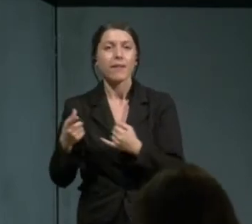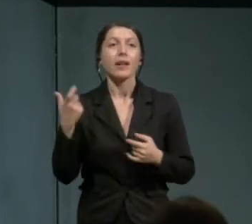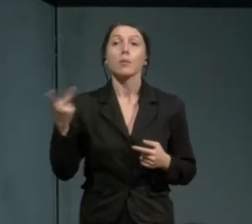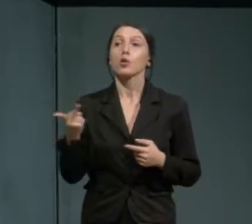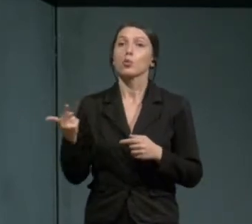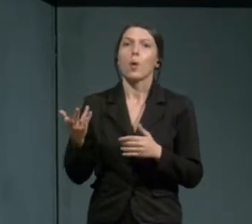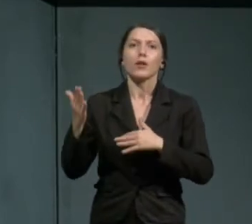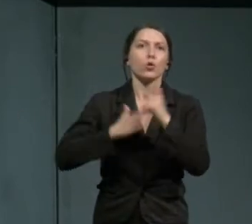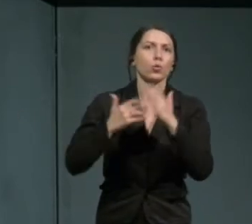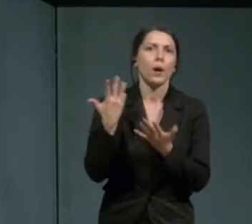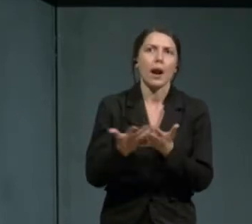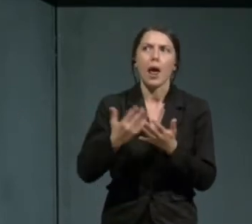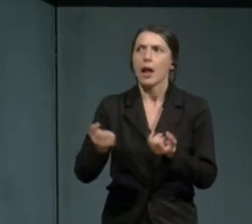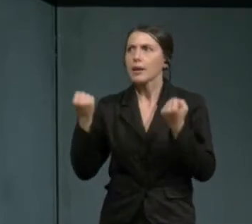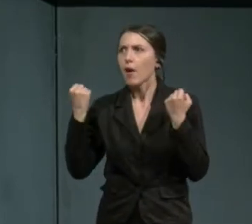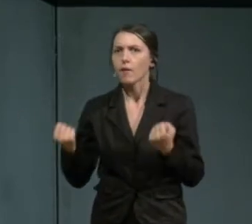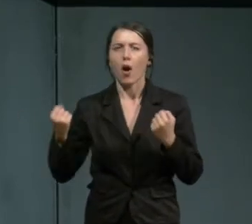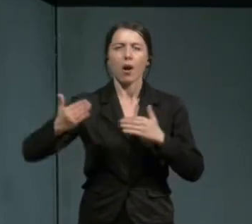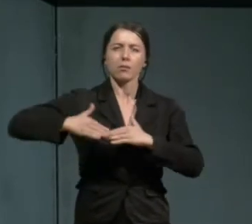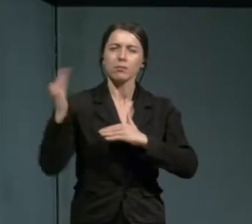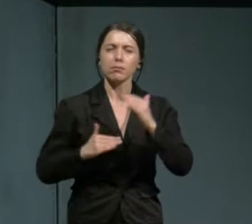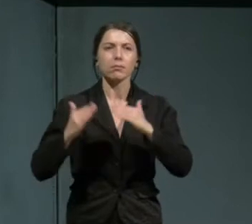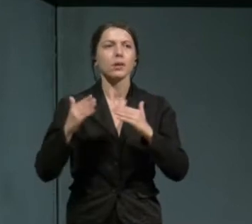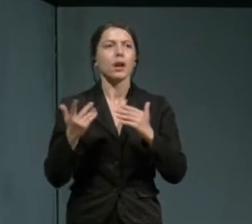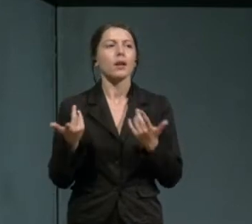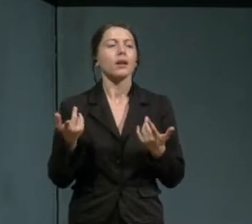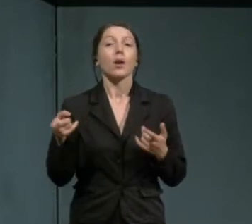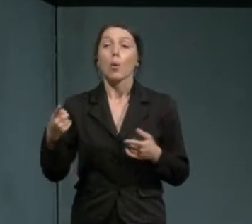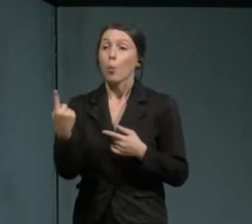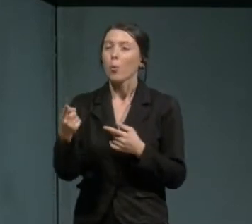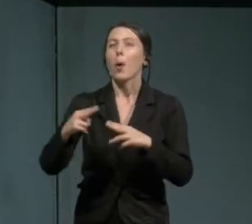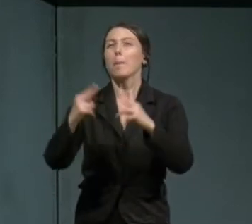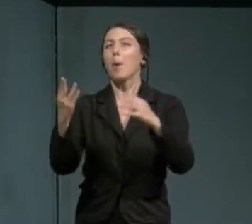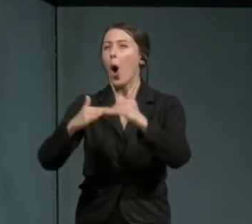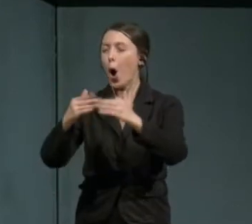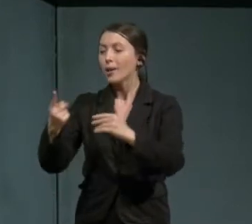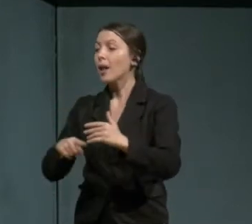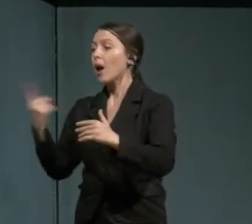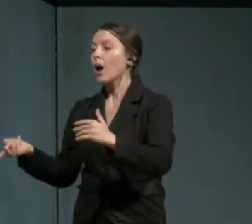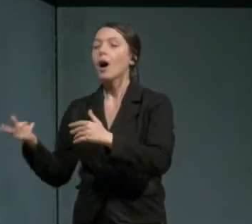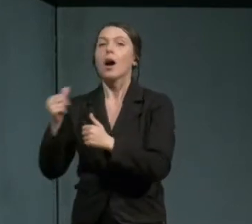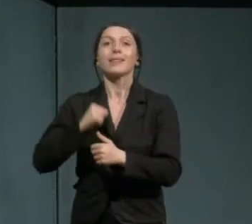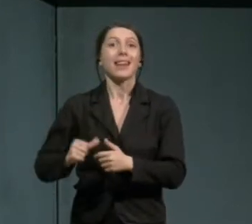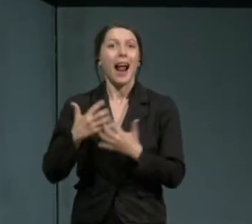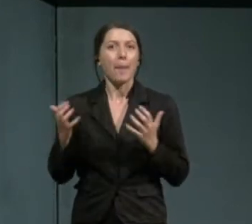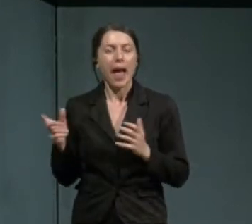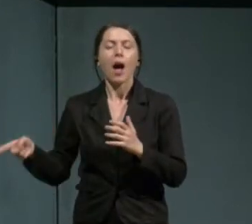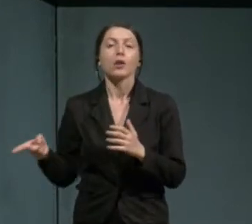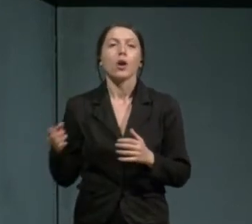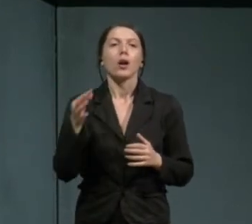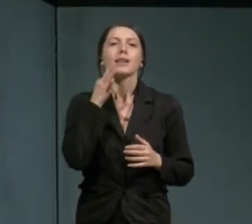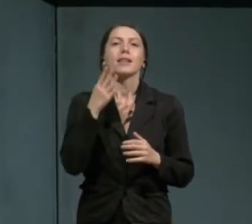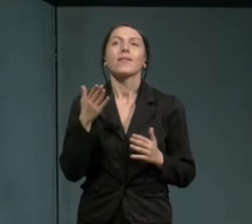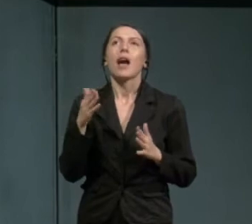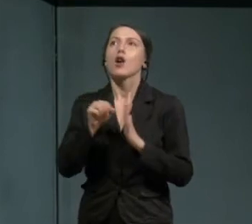forte una storia che era appunto in un caso un ponte nell'altro un trapianto che reggeva l'architettura